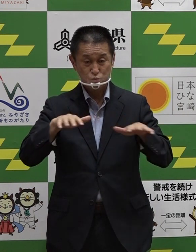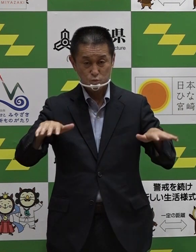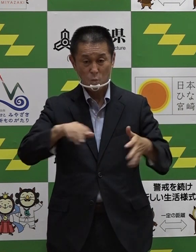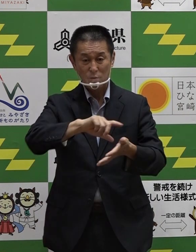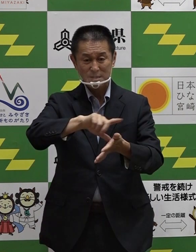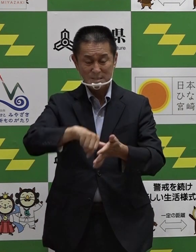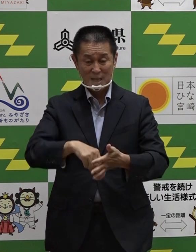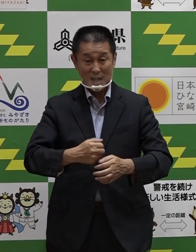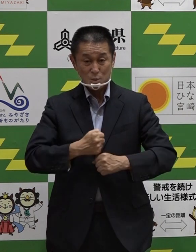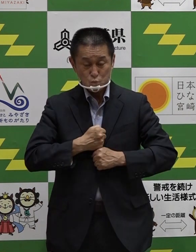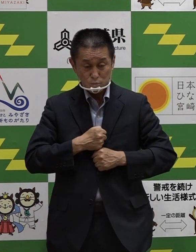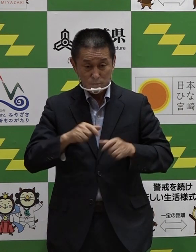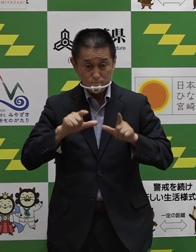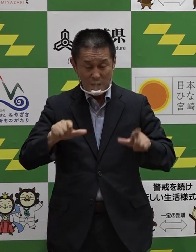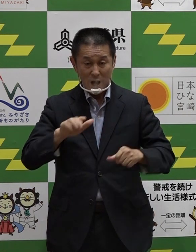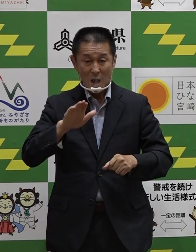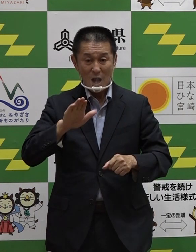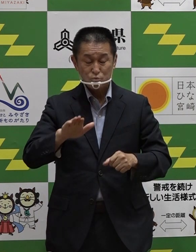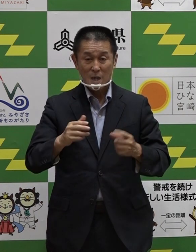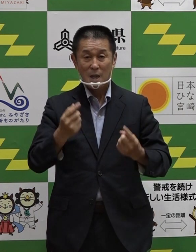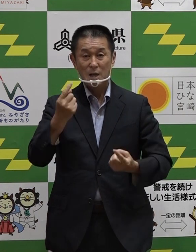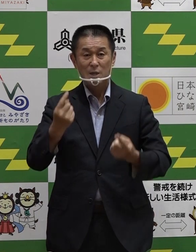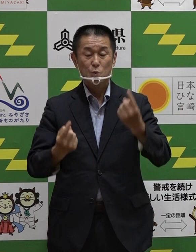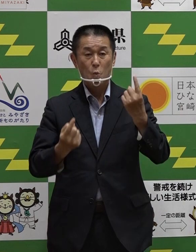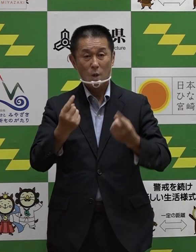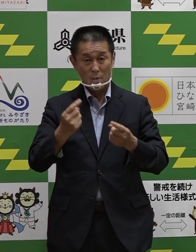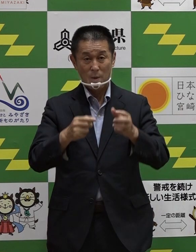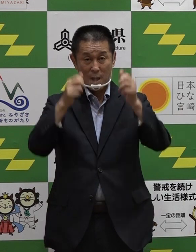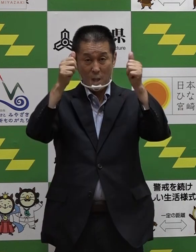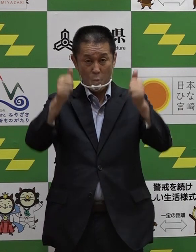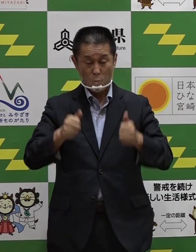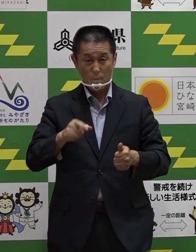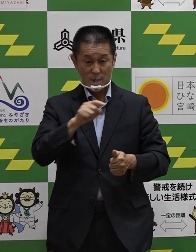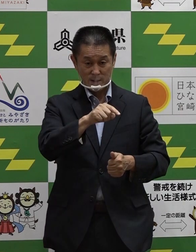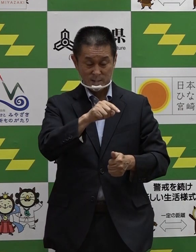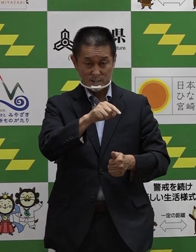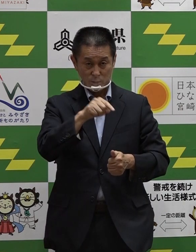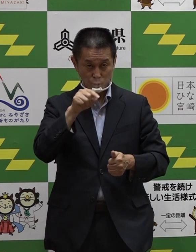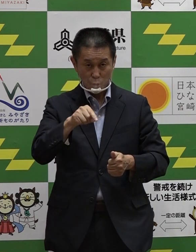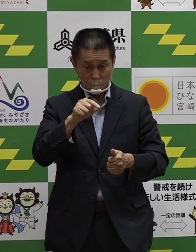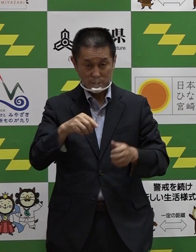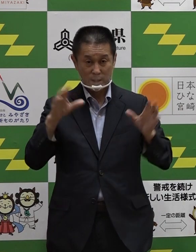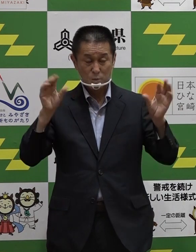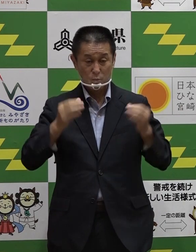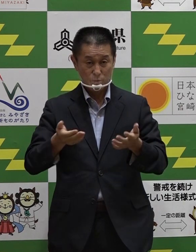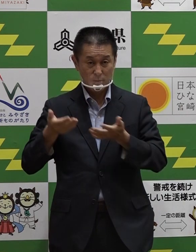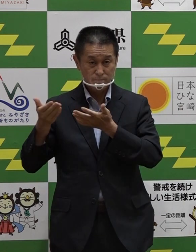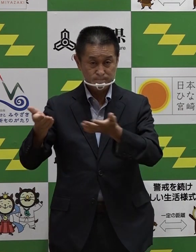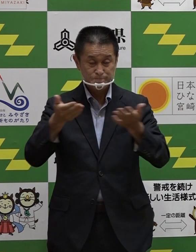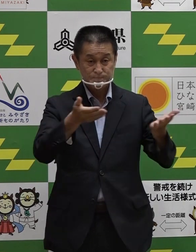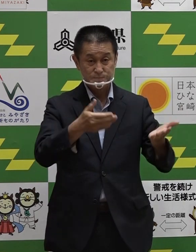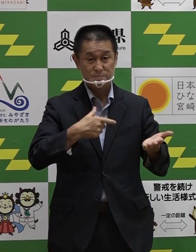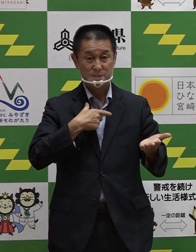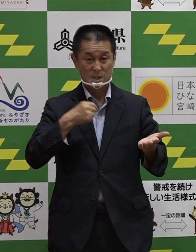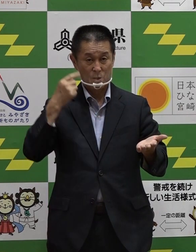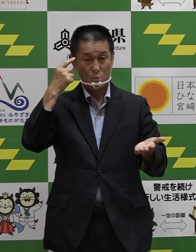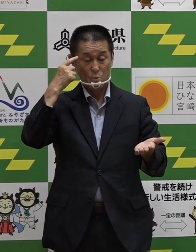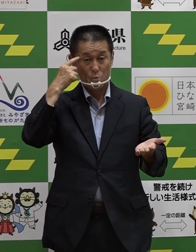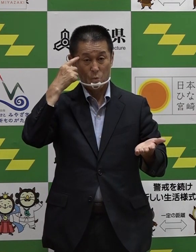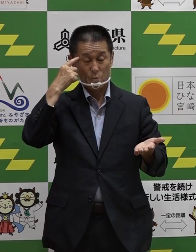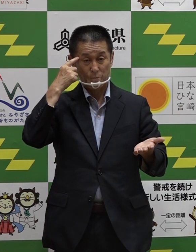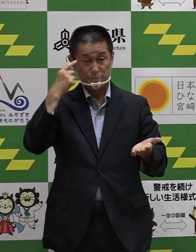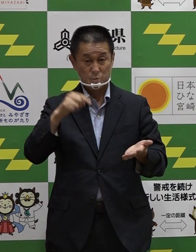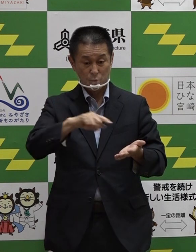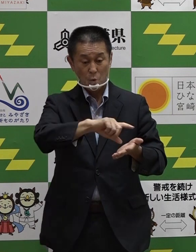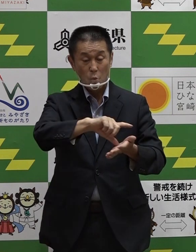して注意を促す地域があるのかどうなのかというのはホームページ等で随時、情報提供をするようにいたします。その地